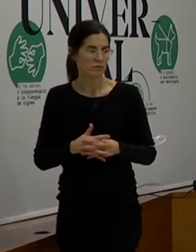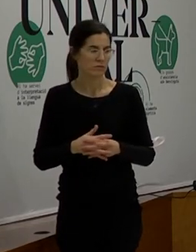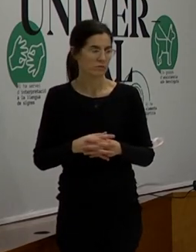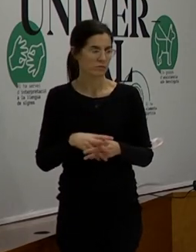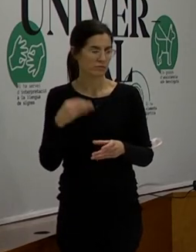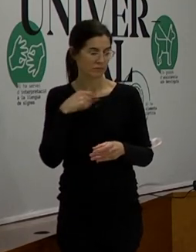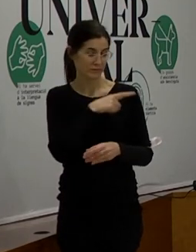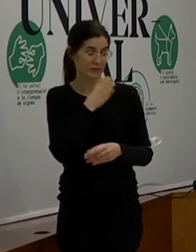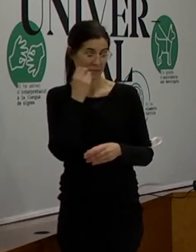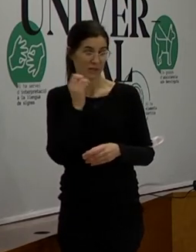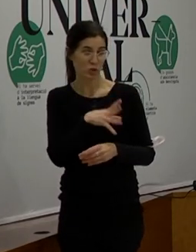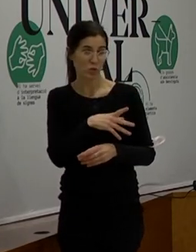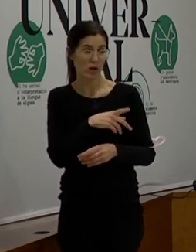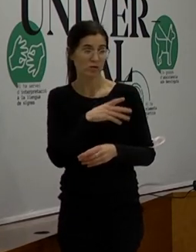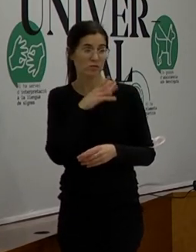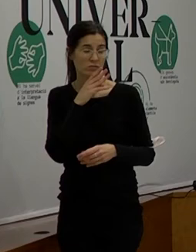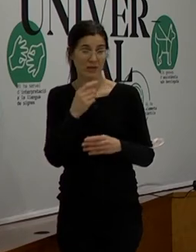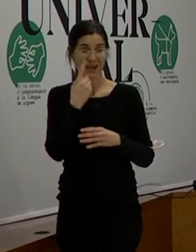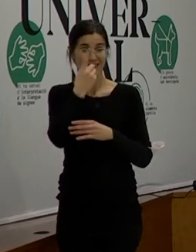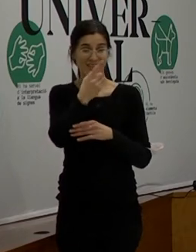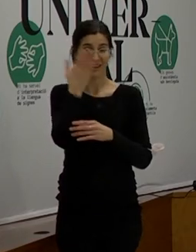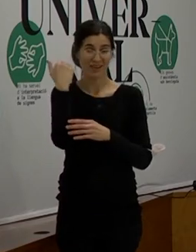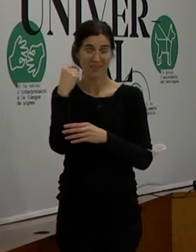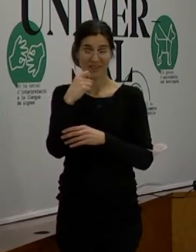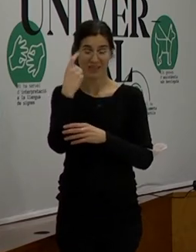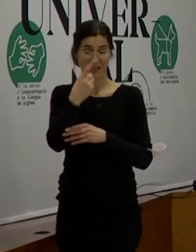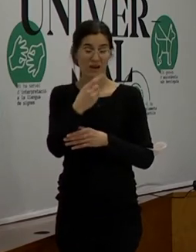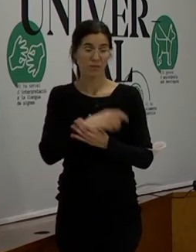Aquestes escombraries estaven a una alçada, vale.